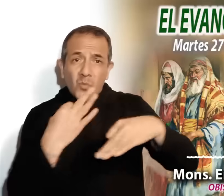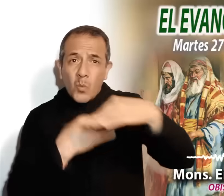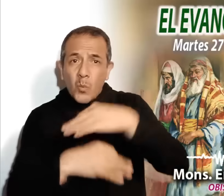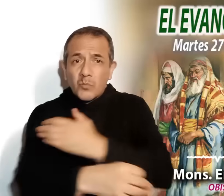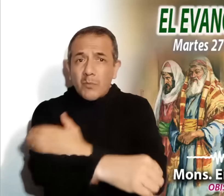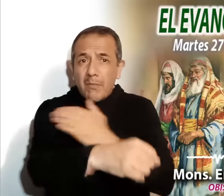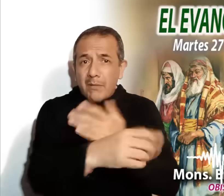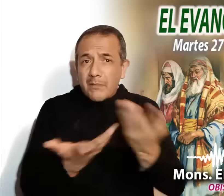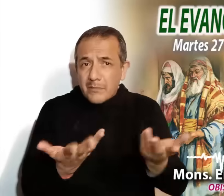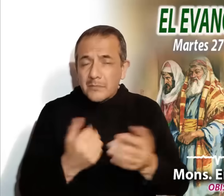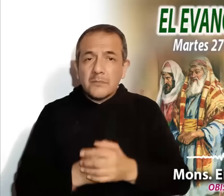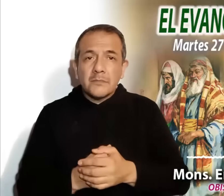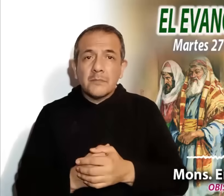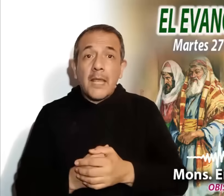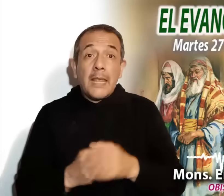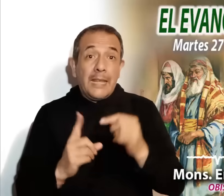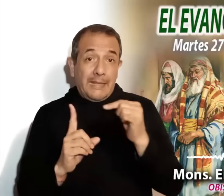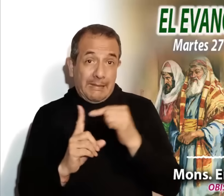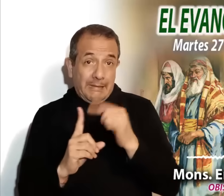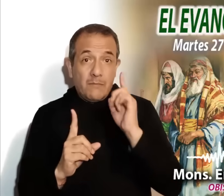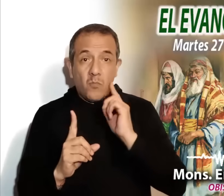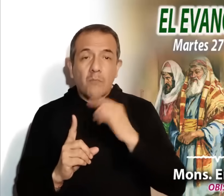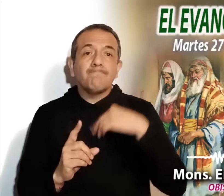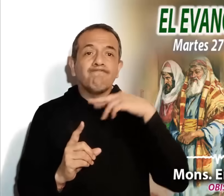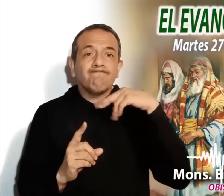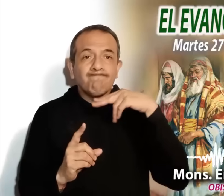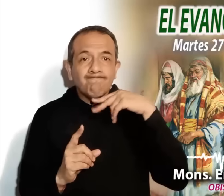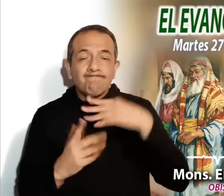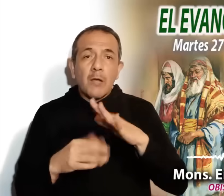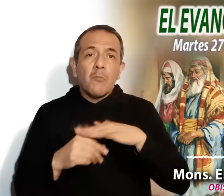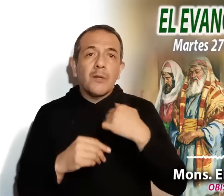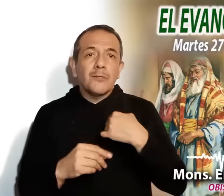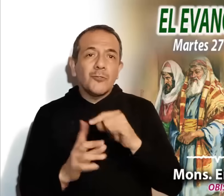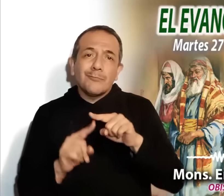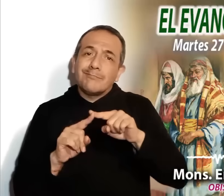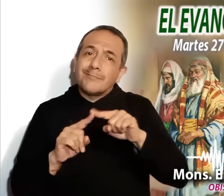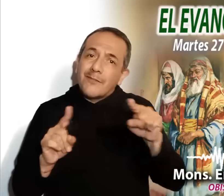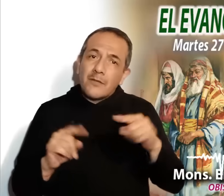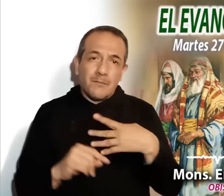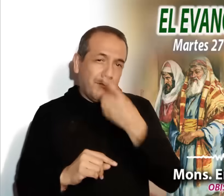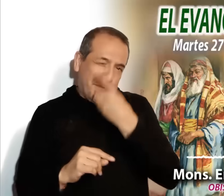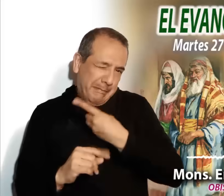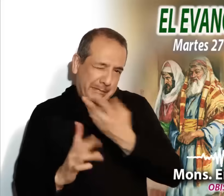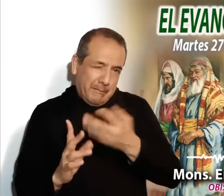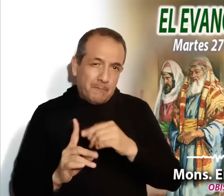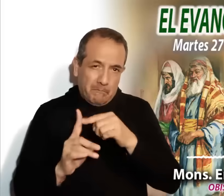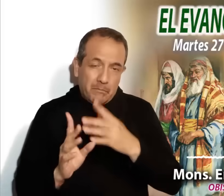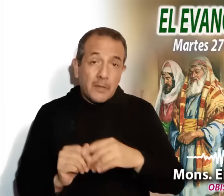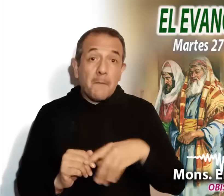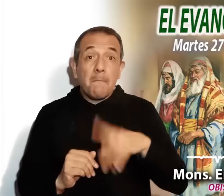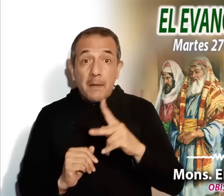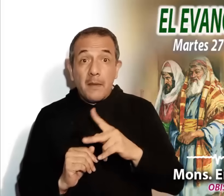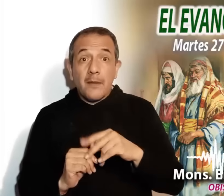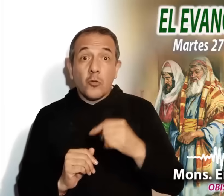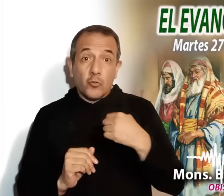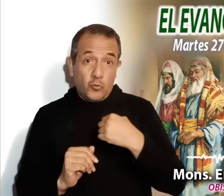sus compañeros. Tenía gran preocupación porque se sentía diferente, me dice. Sin